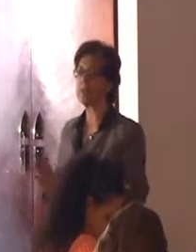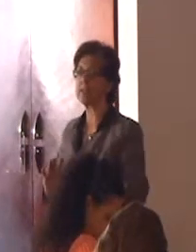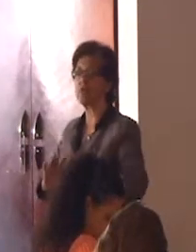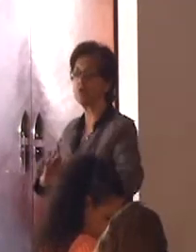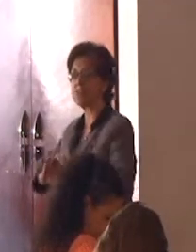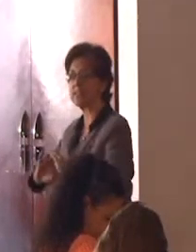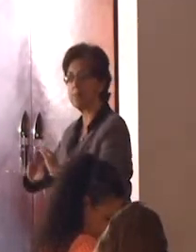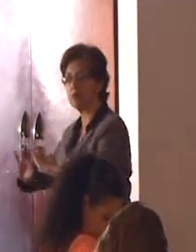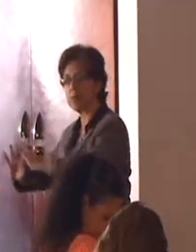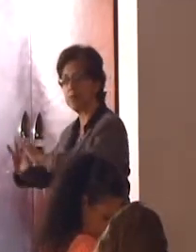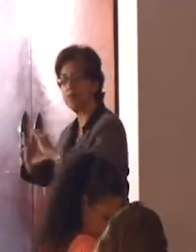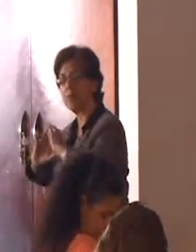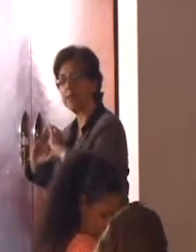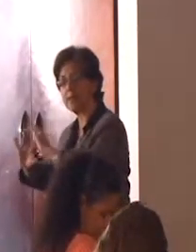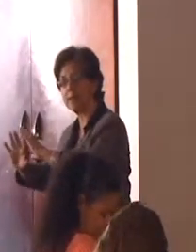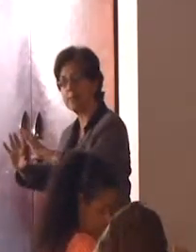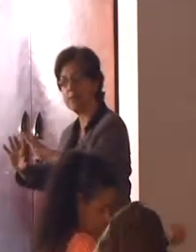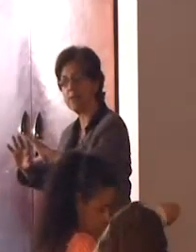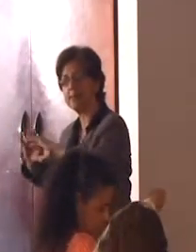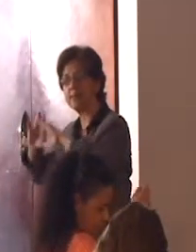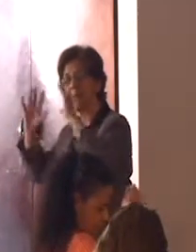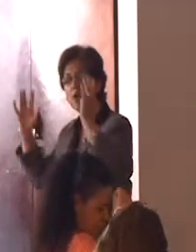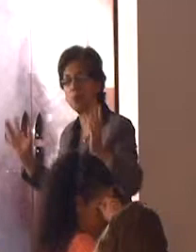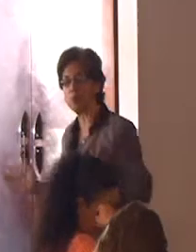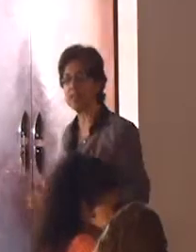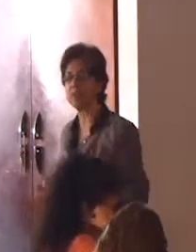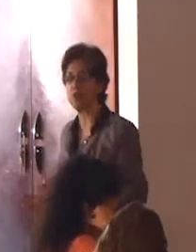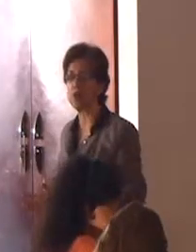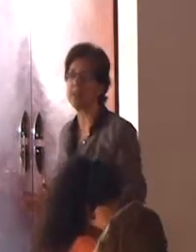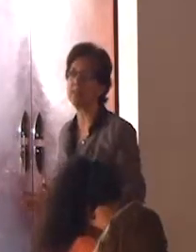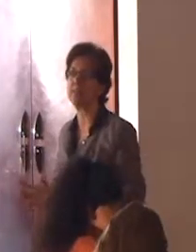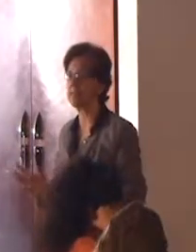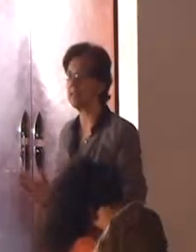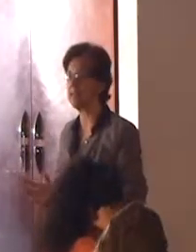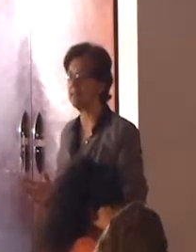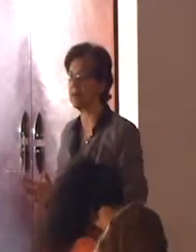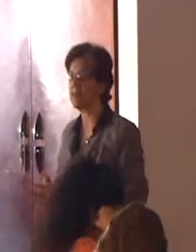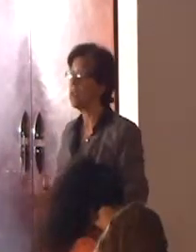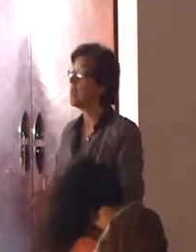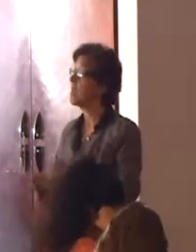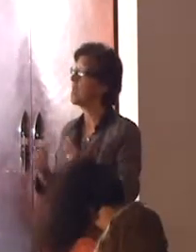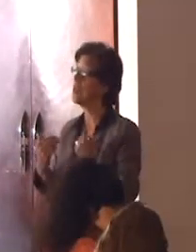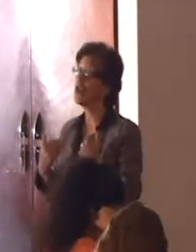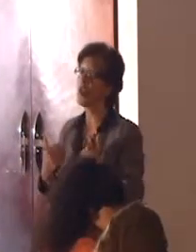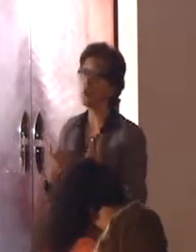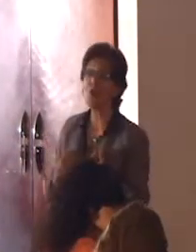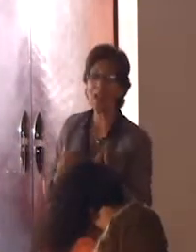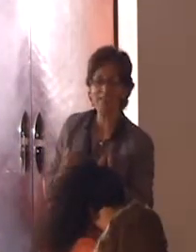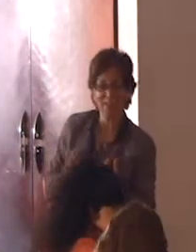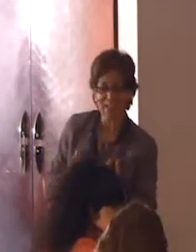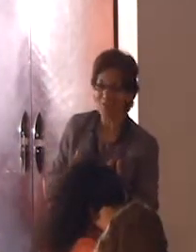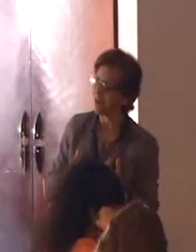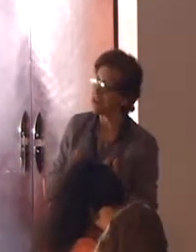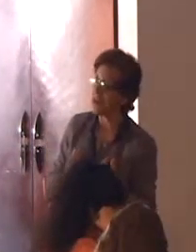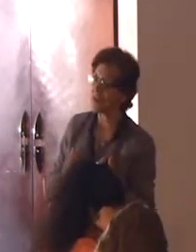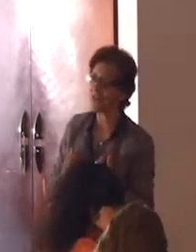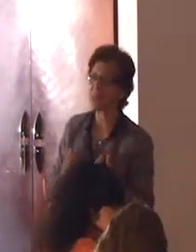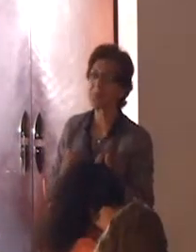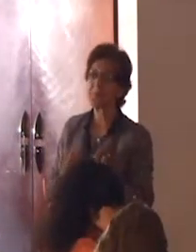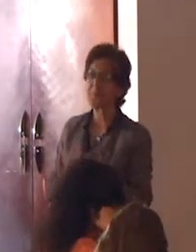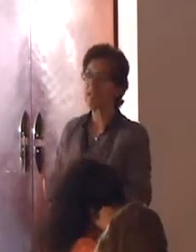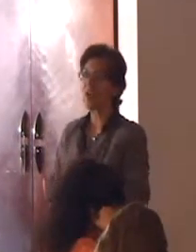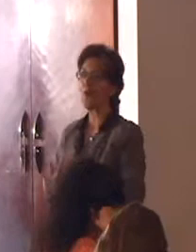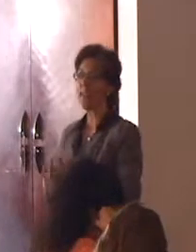son parte de los procesos comunicativos, nos está mostrando una vertiente importante de la comunicación aumentativa alternativa, que no